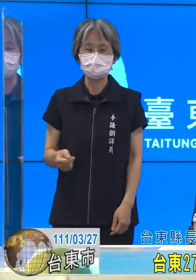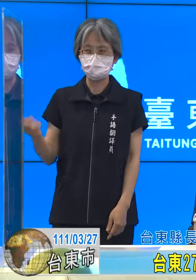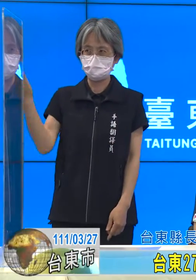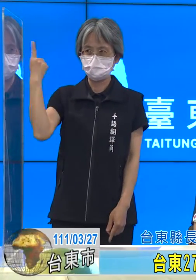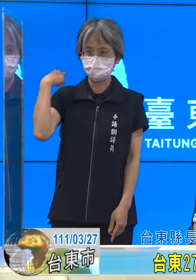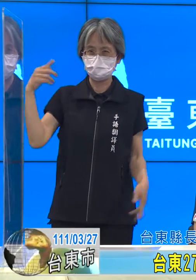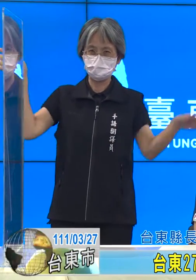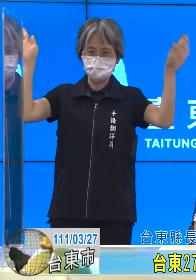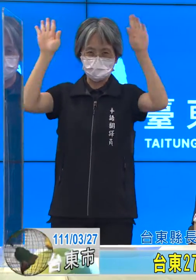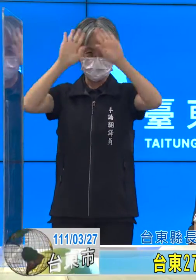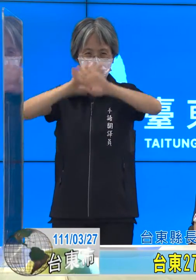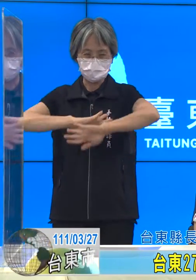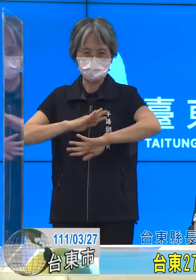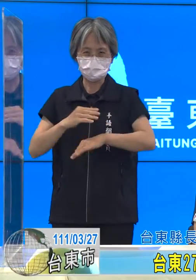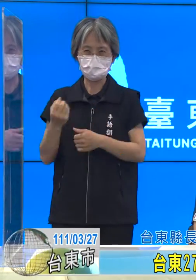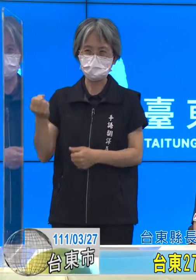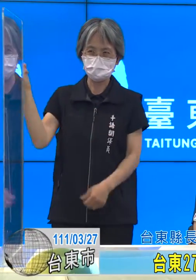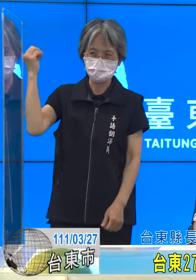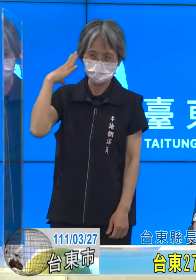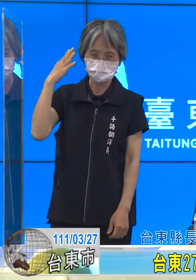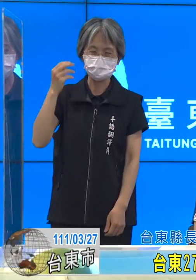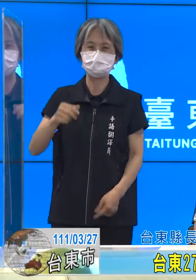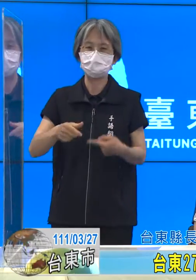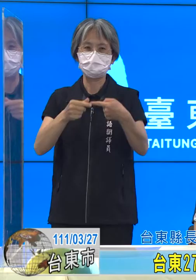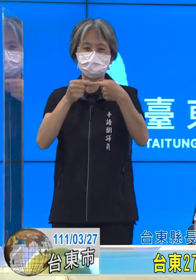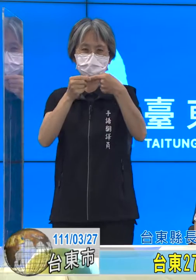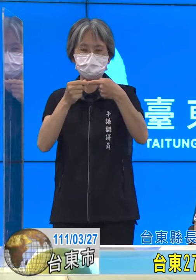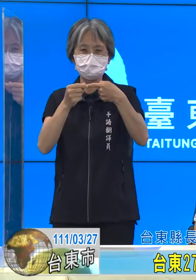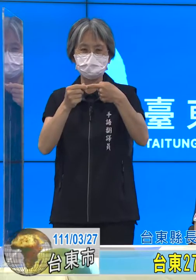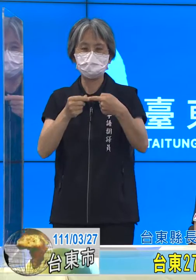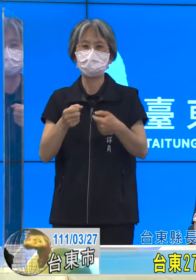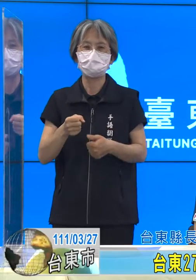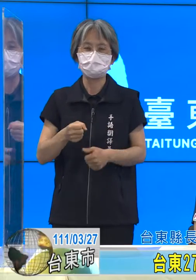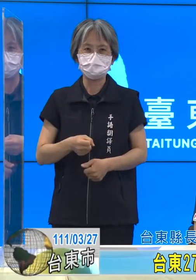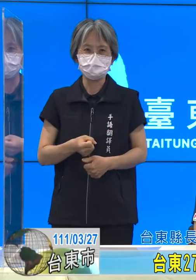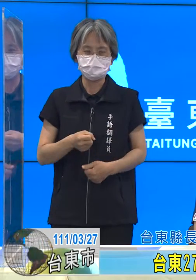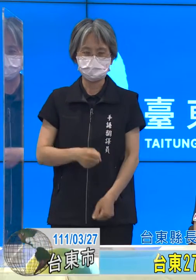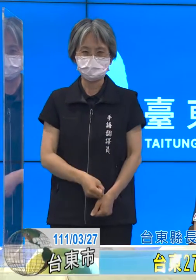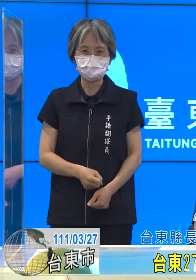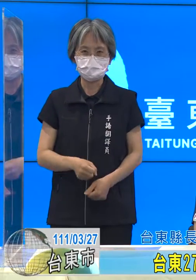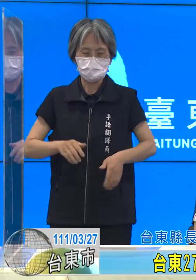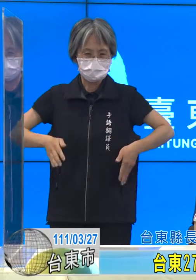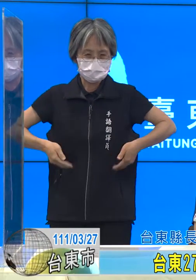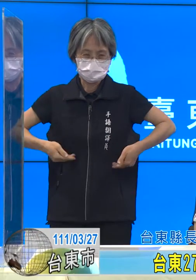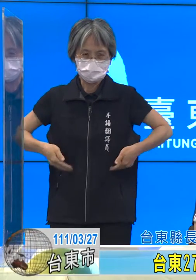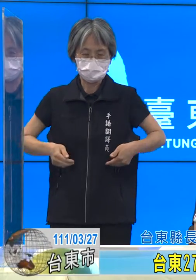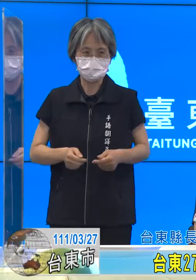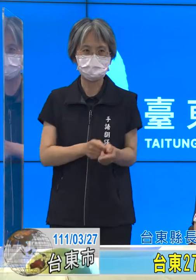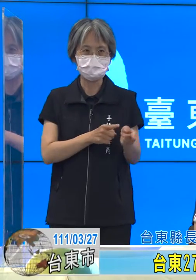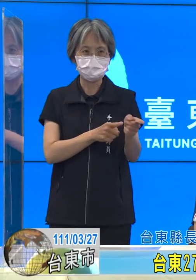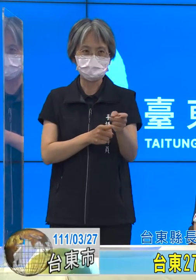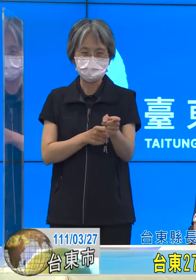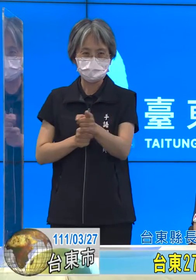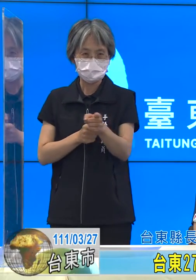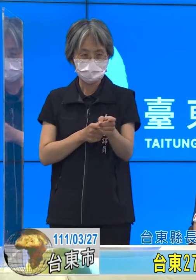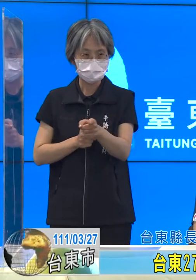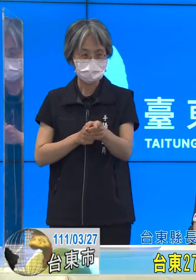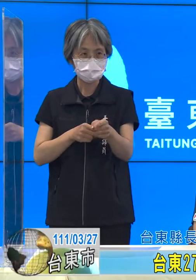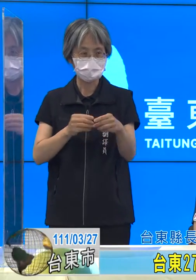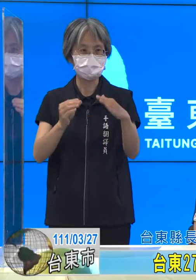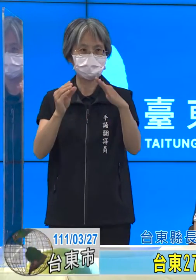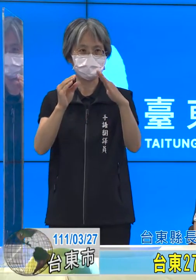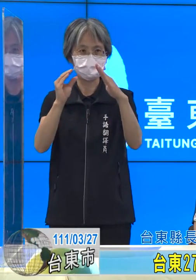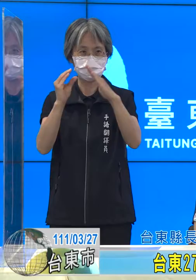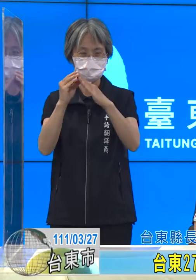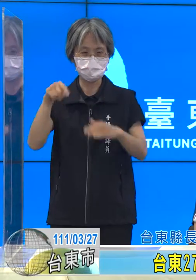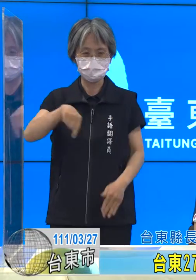接获通报第一起本土个案之后，紧急启动消防局卑南分队的